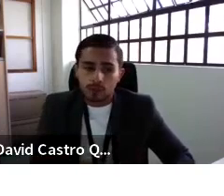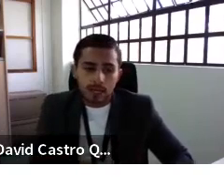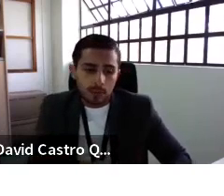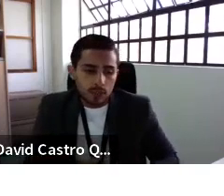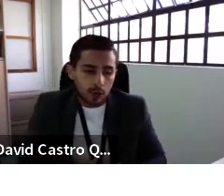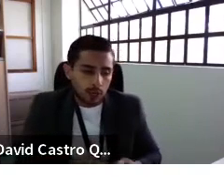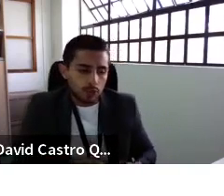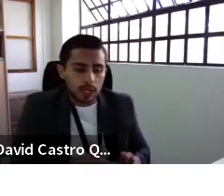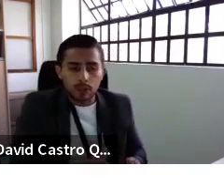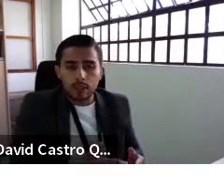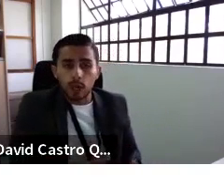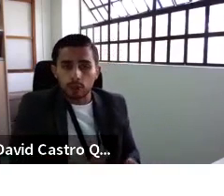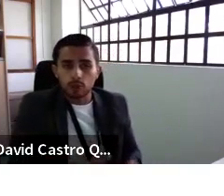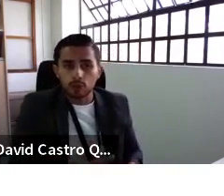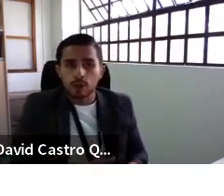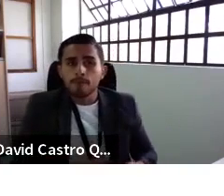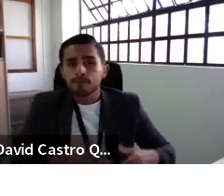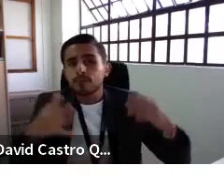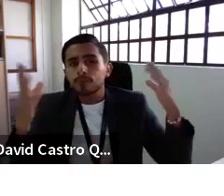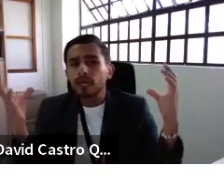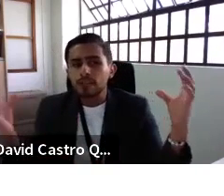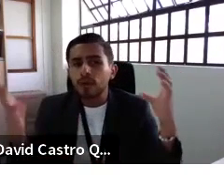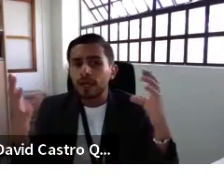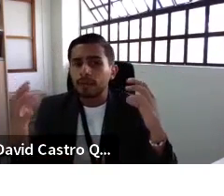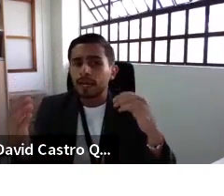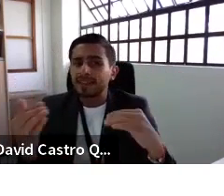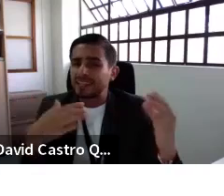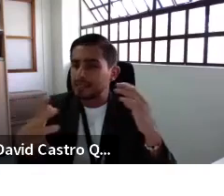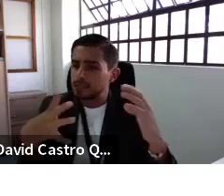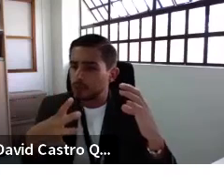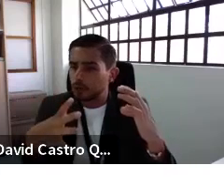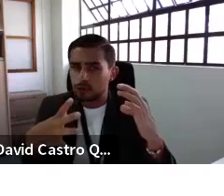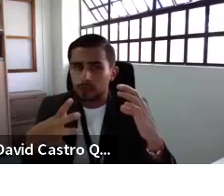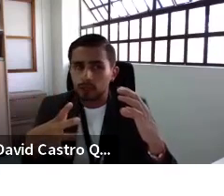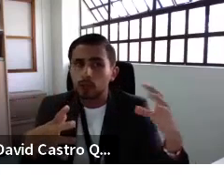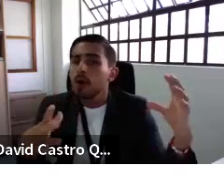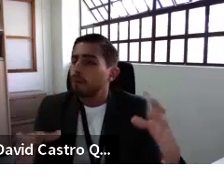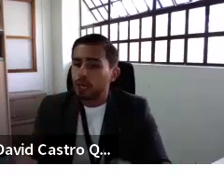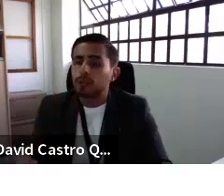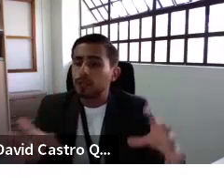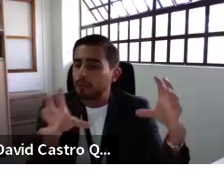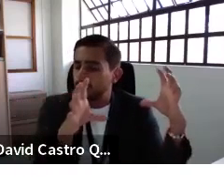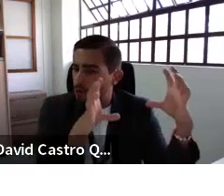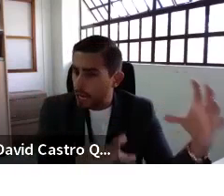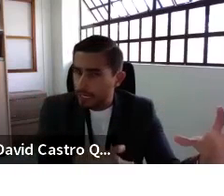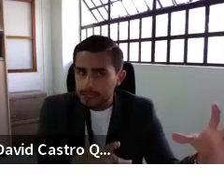Entonces, digamos que lo que hemos querido estimular nosotros es una dinámica de adquisición del conocimiento, por ejemplo, entre profesionales